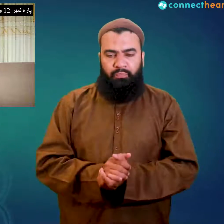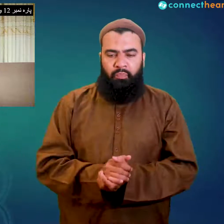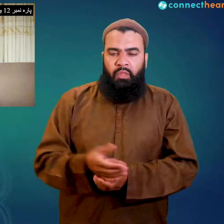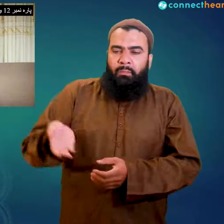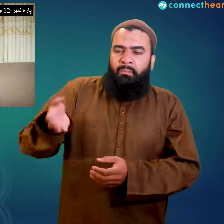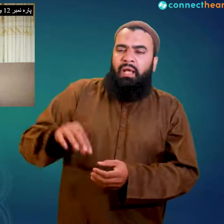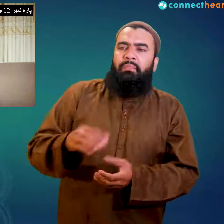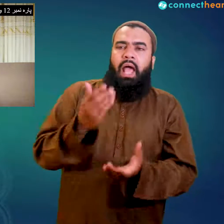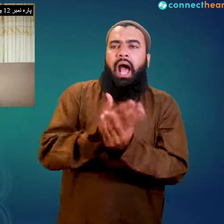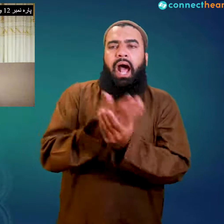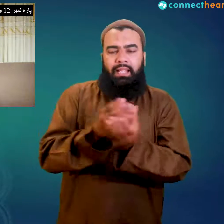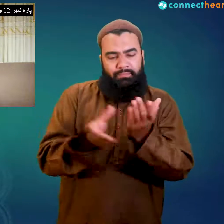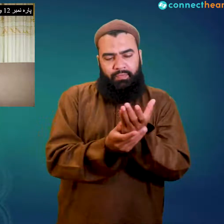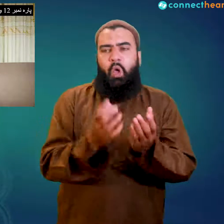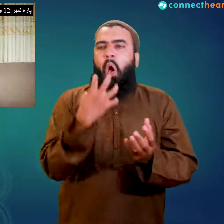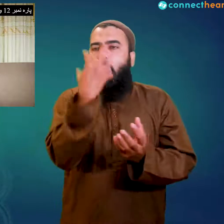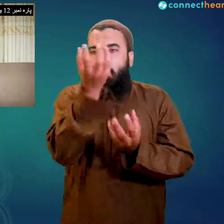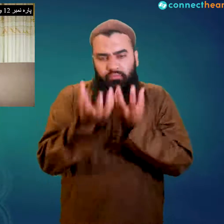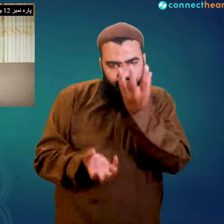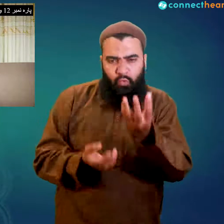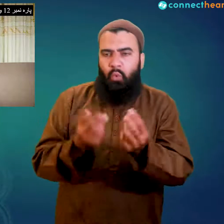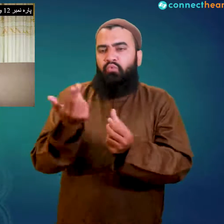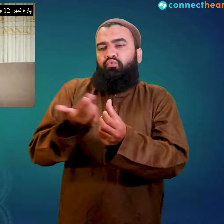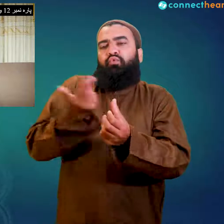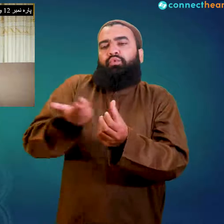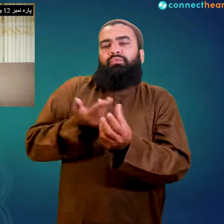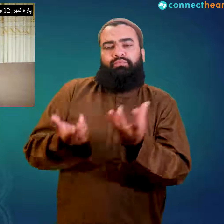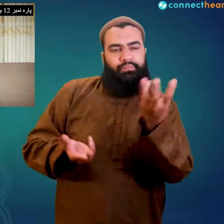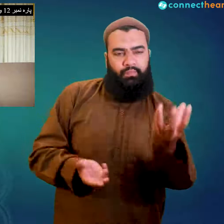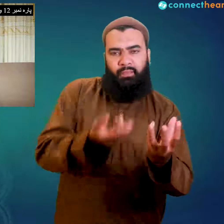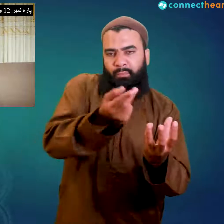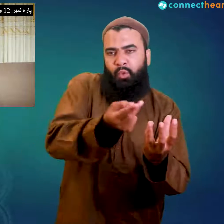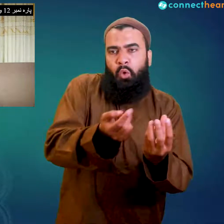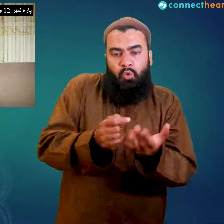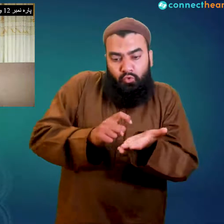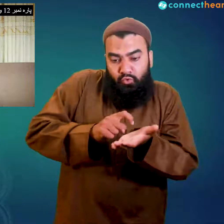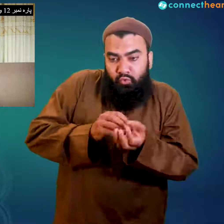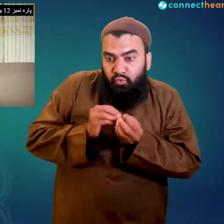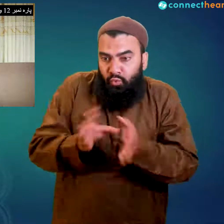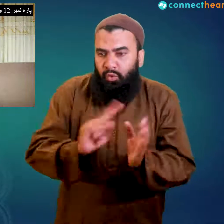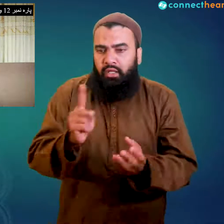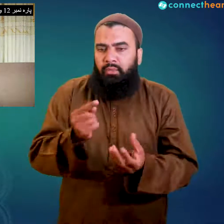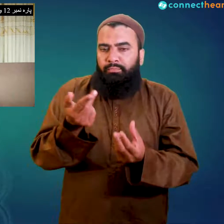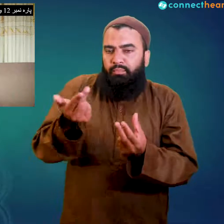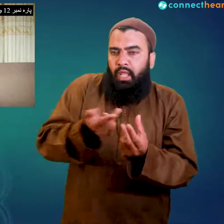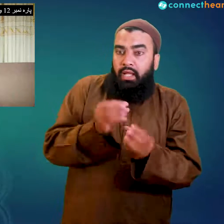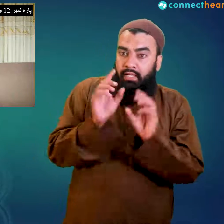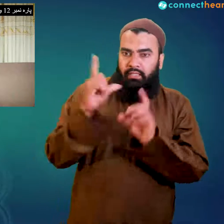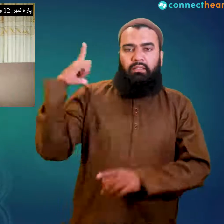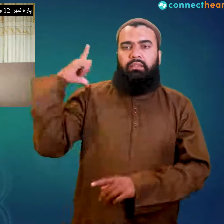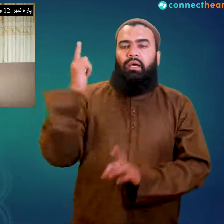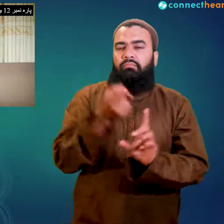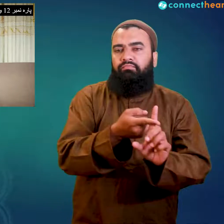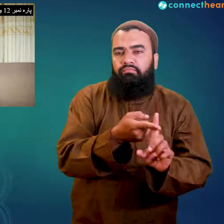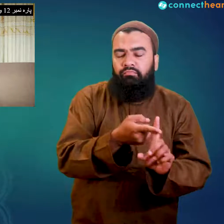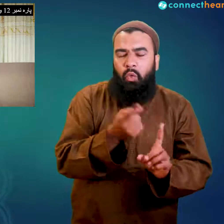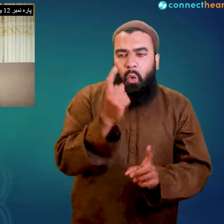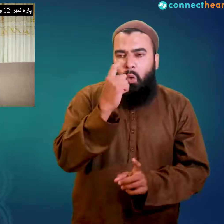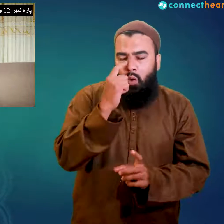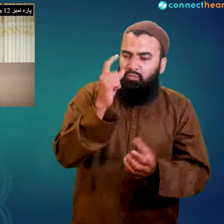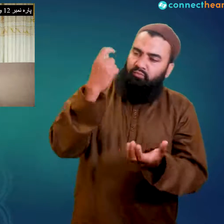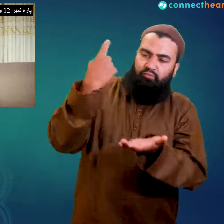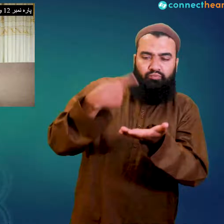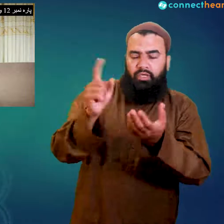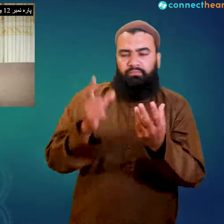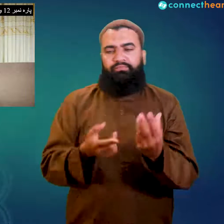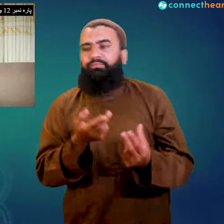قلنا حاش للہ ما ھذا بشرا، کہ یہ تو انسان نہیں ہو سکتا، ان ھذا الا ملک کریم، بلکہ یہ تو